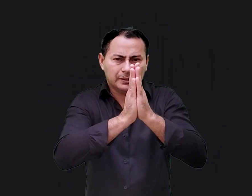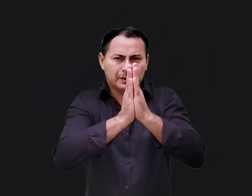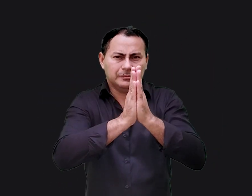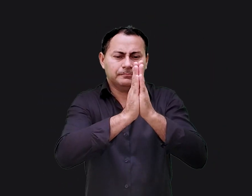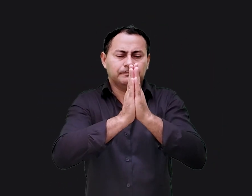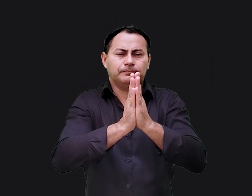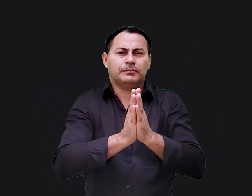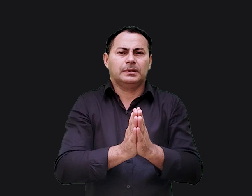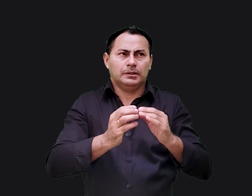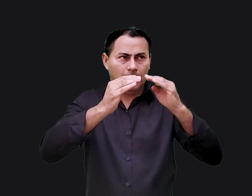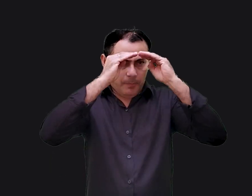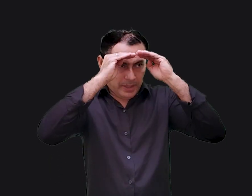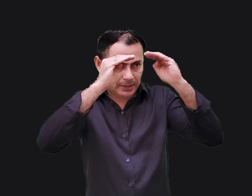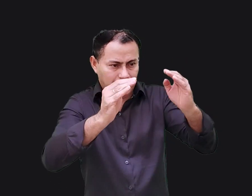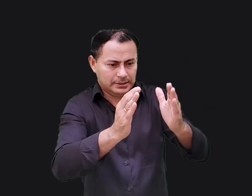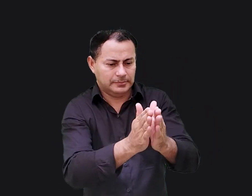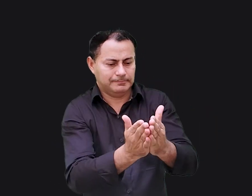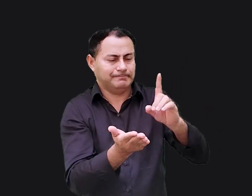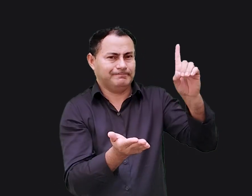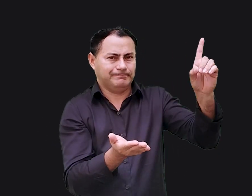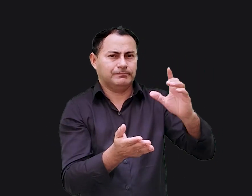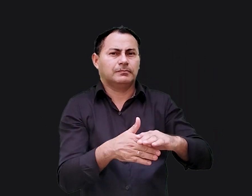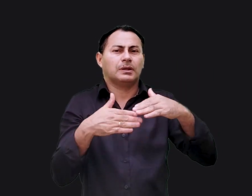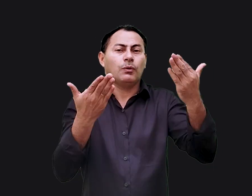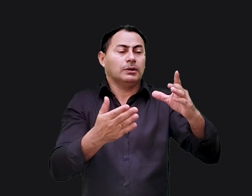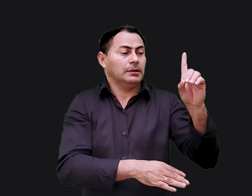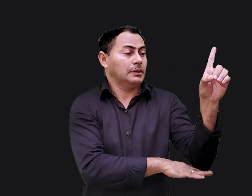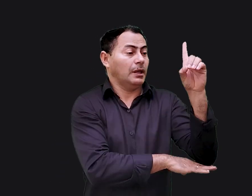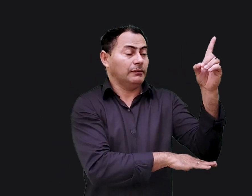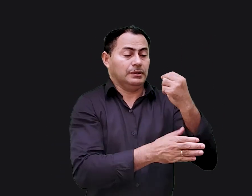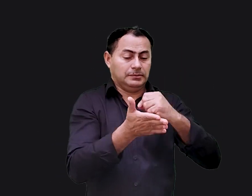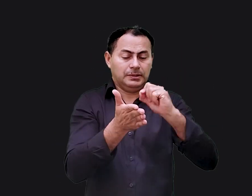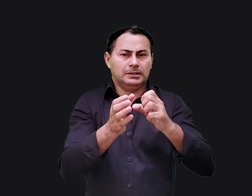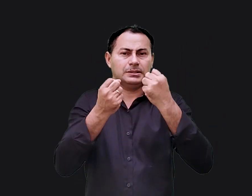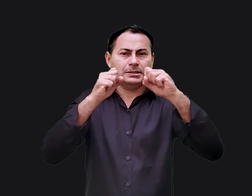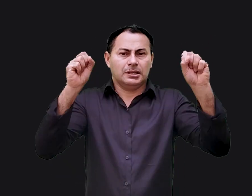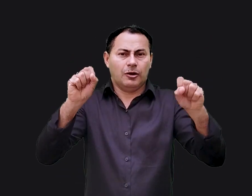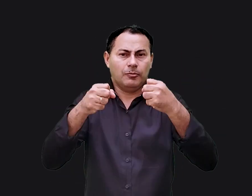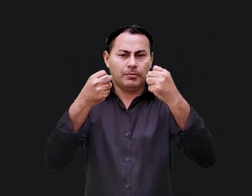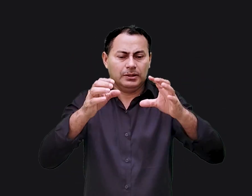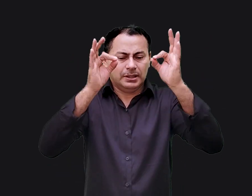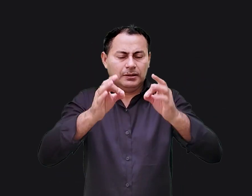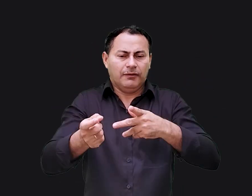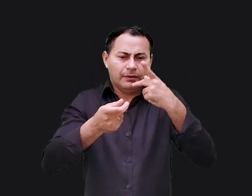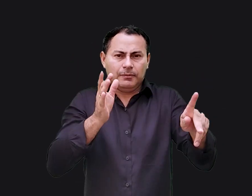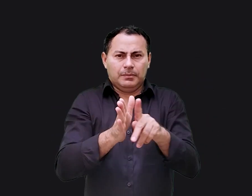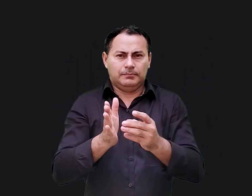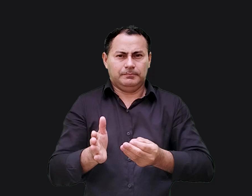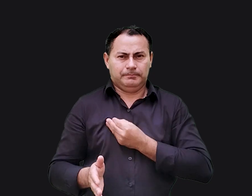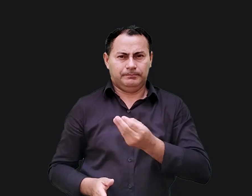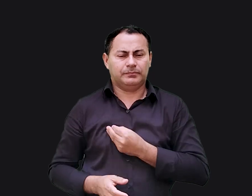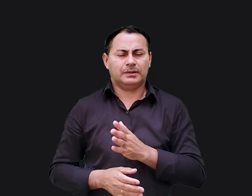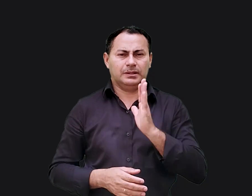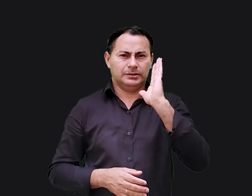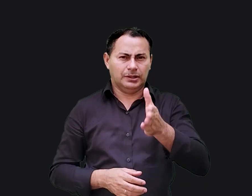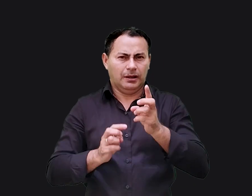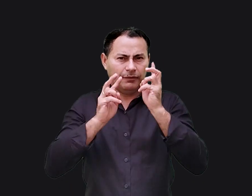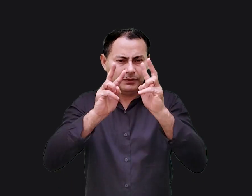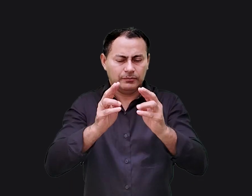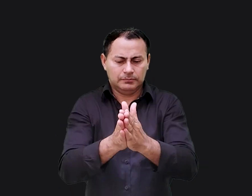medita nela e a obedece. Quando Davi escreveu esse salmo, certamente falou sobre si mesmo. Como já vimos